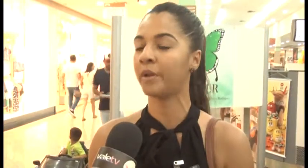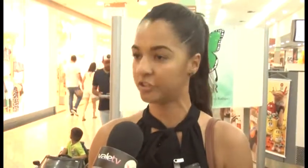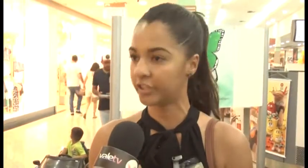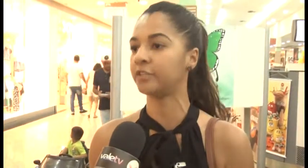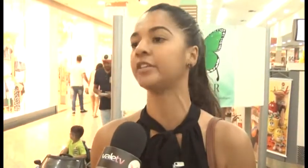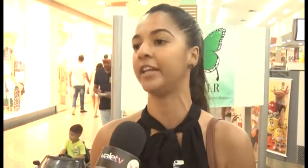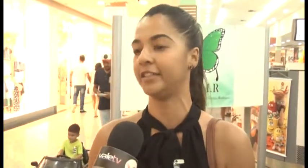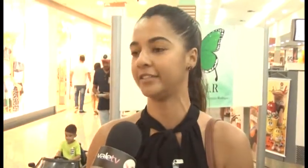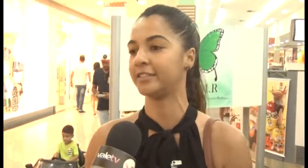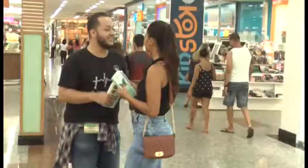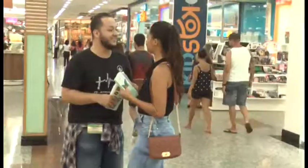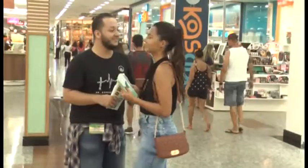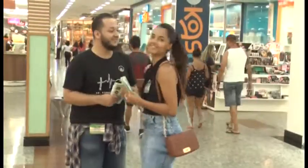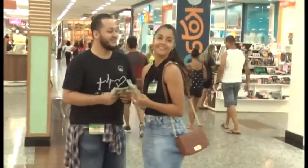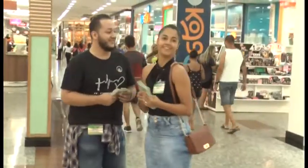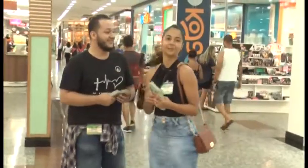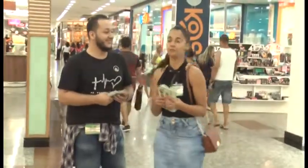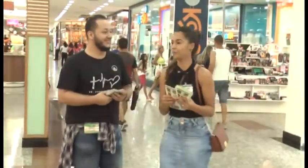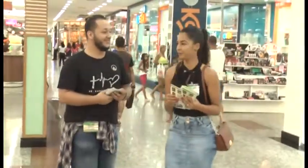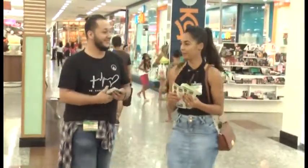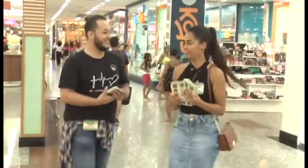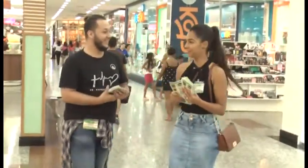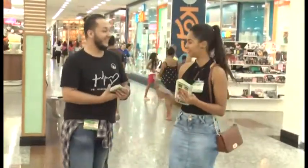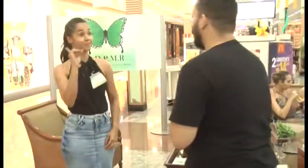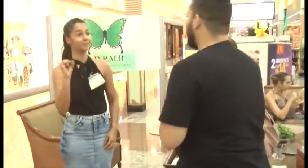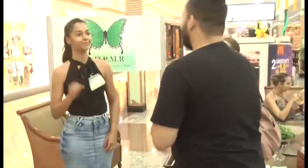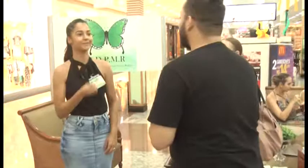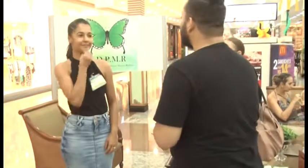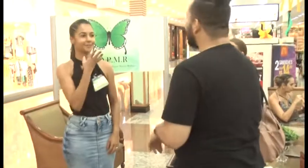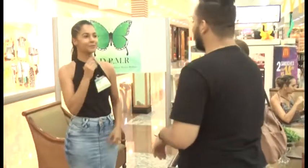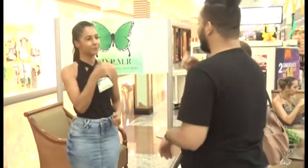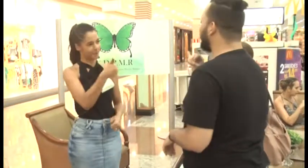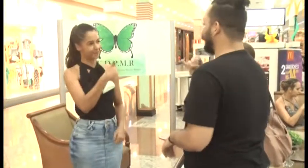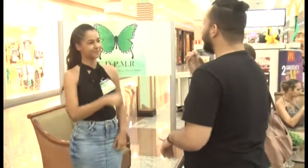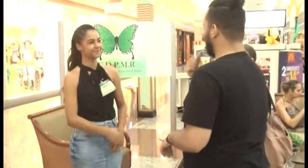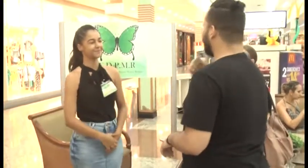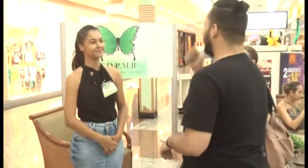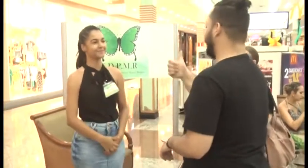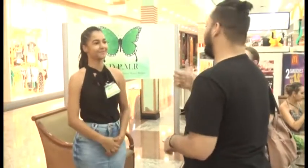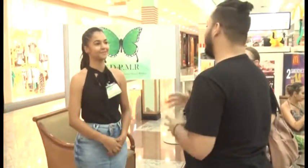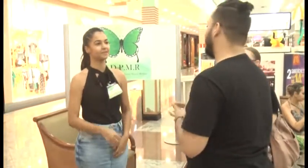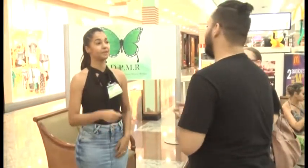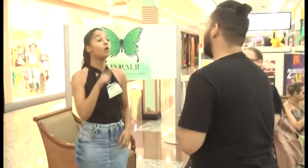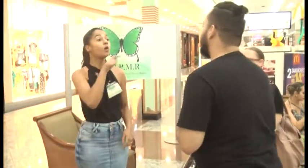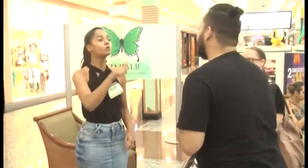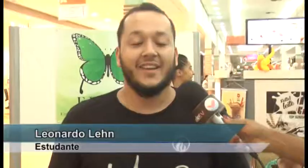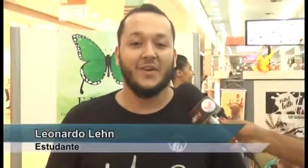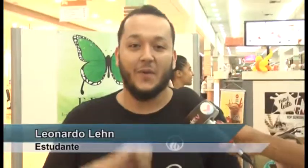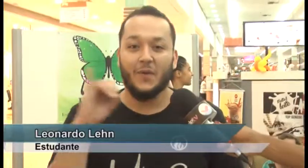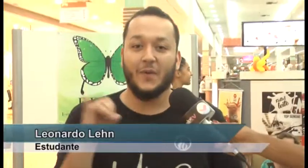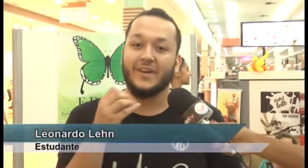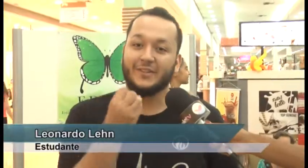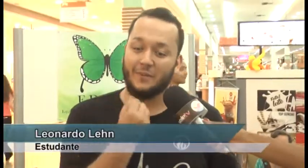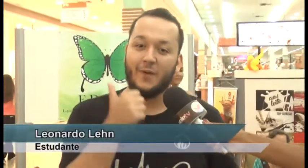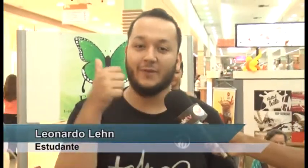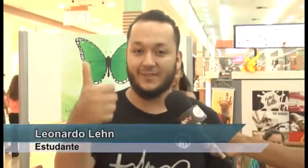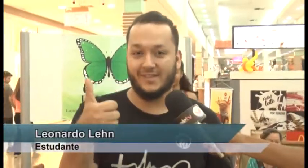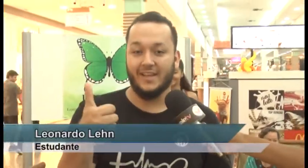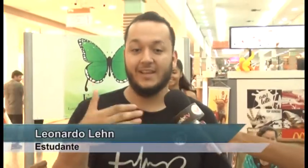como é de direito deles. Há três meses, Leonardo faz aulas de Libras e já se comunica muito bem. Oi, tudo bom com vocês?